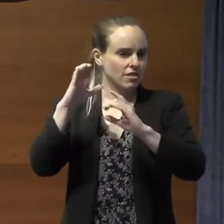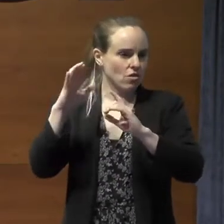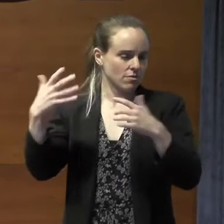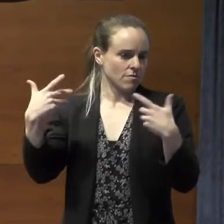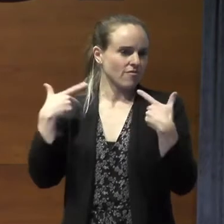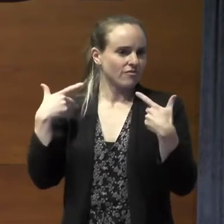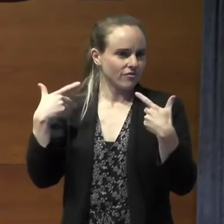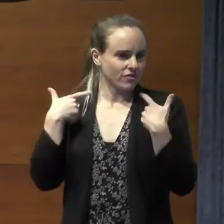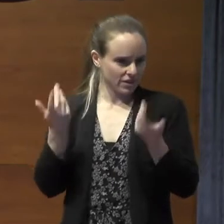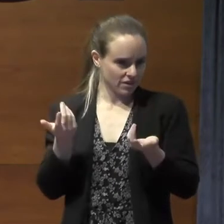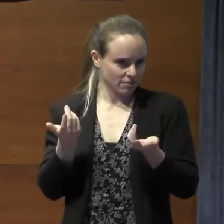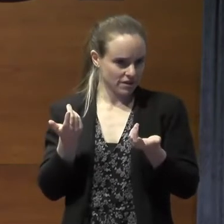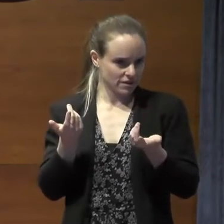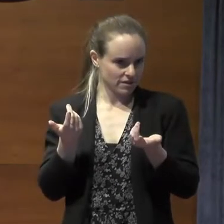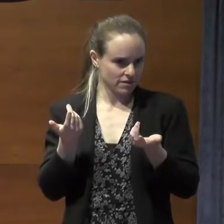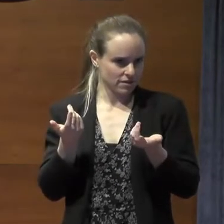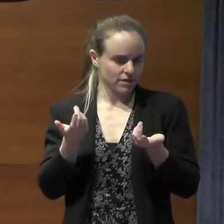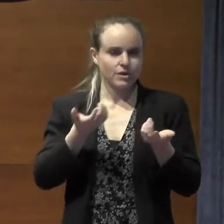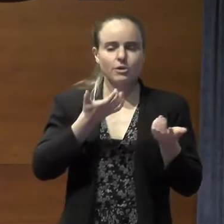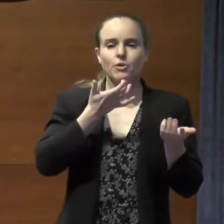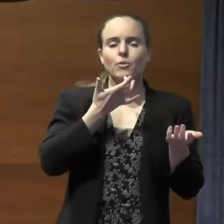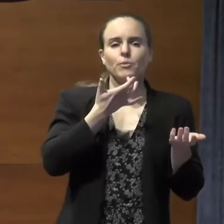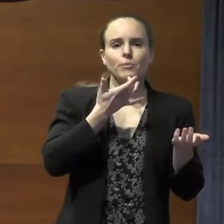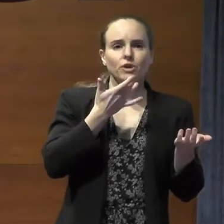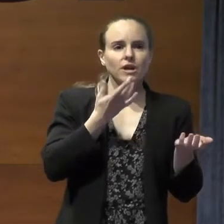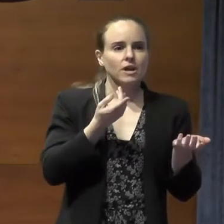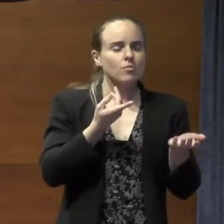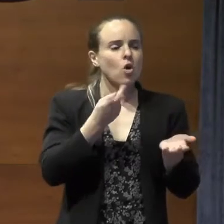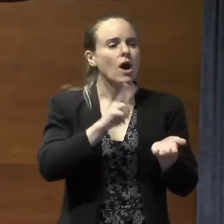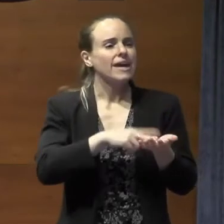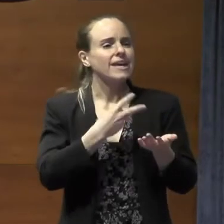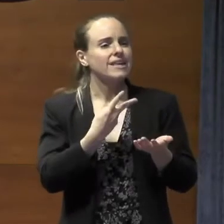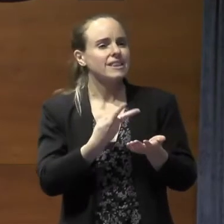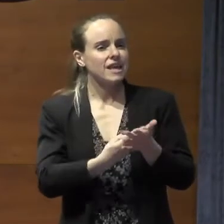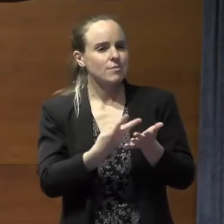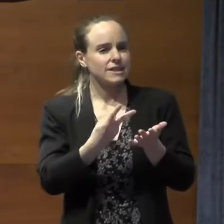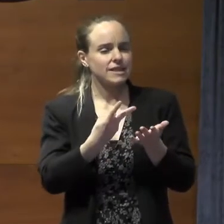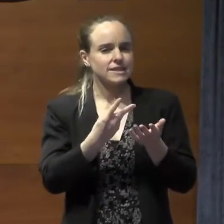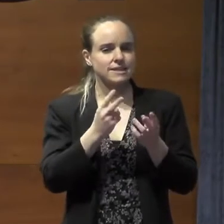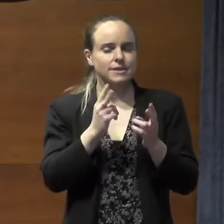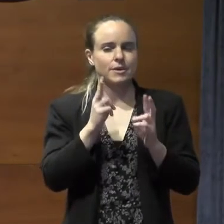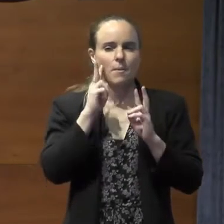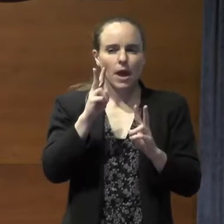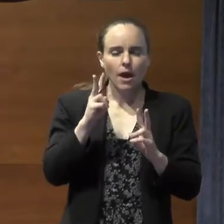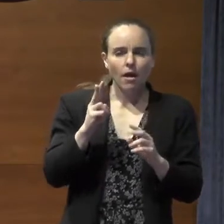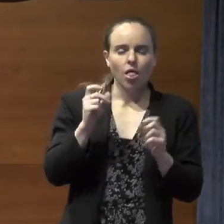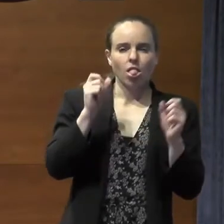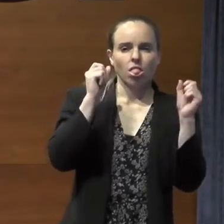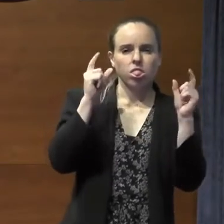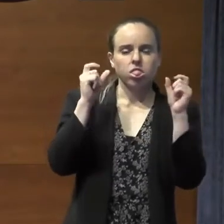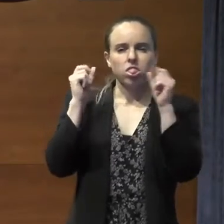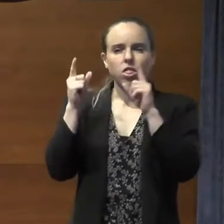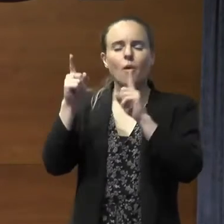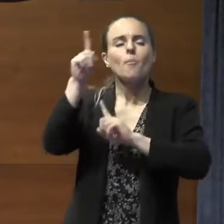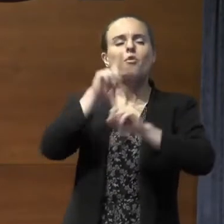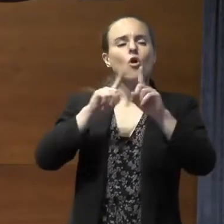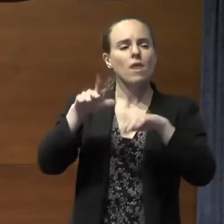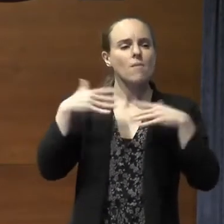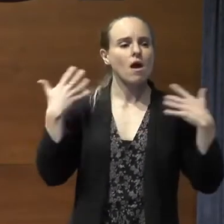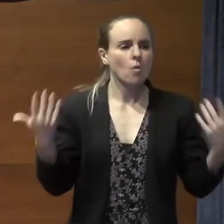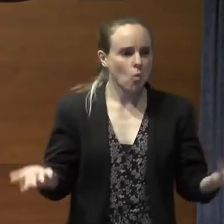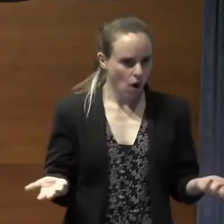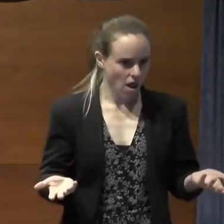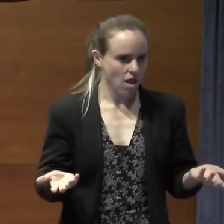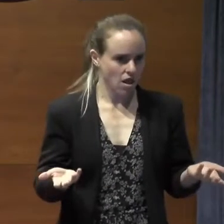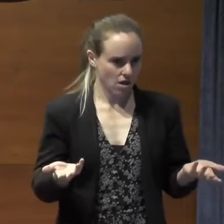de género, es decir, dónde perciben las y los intérpretes los principales problemas en su trabajo